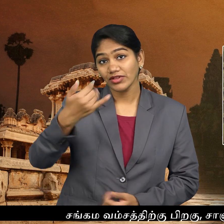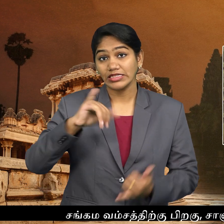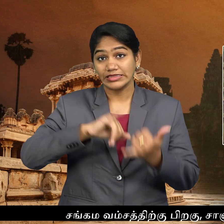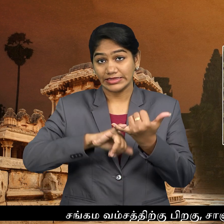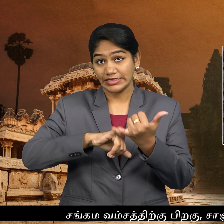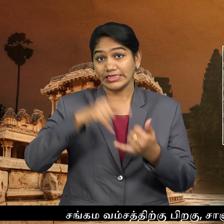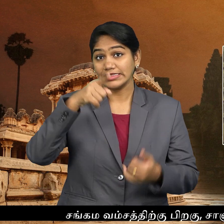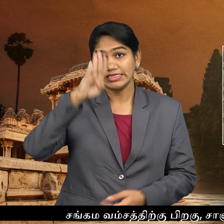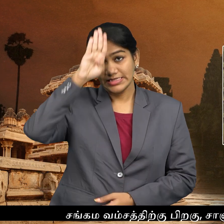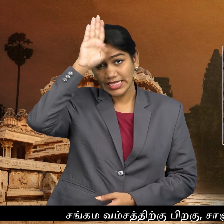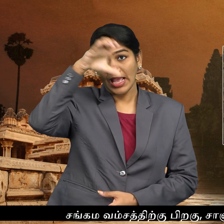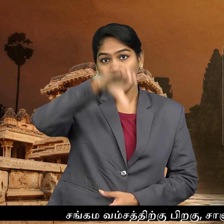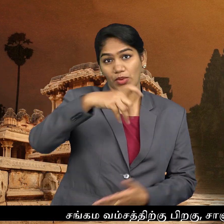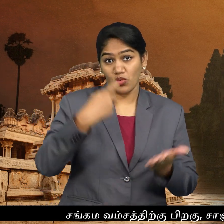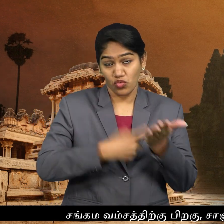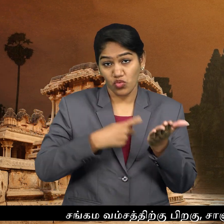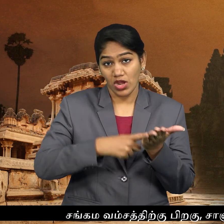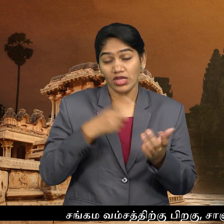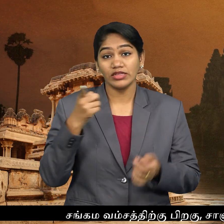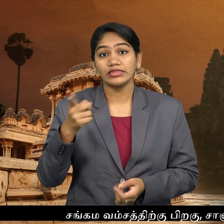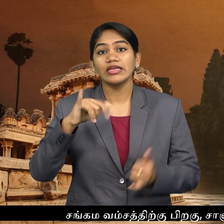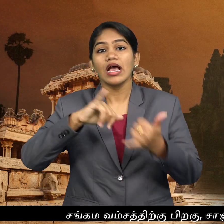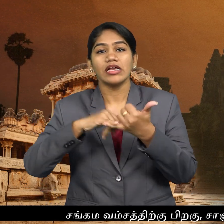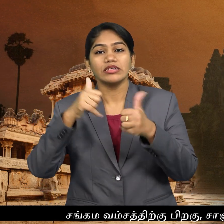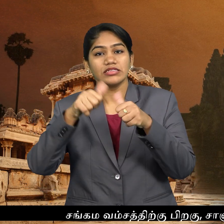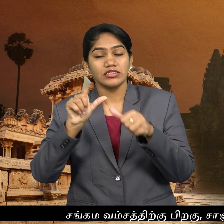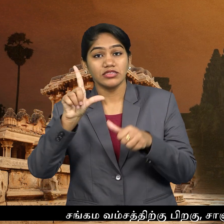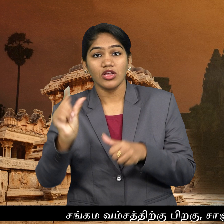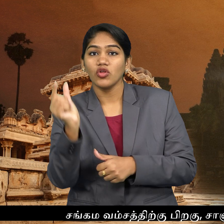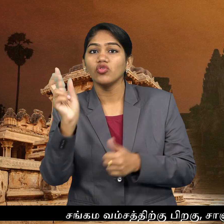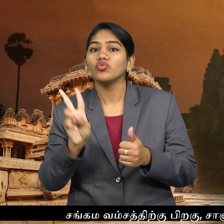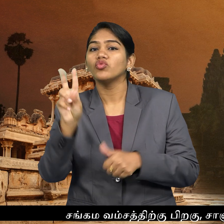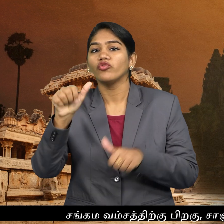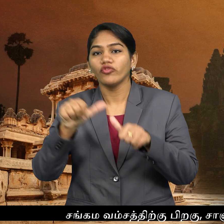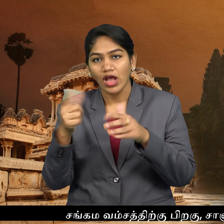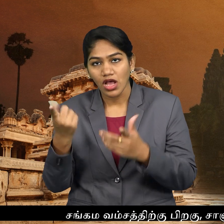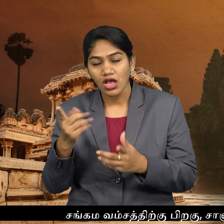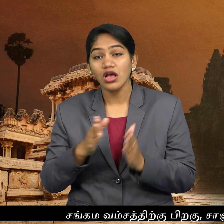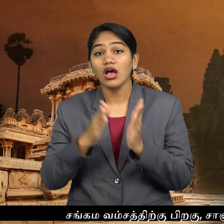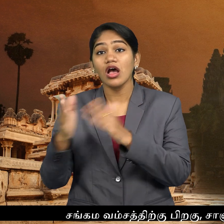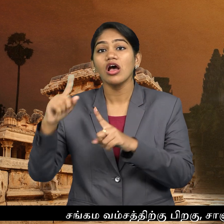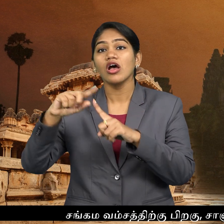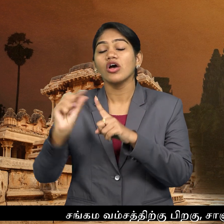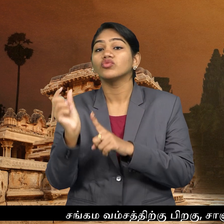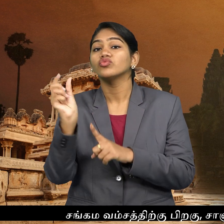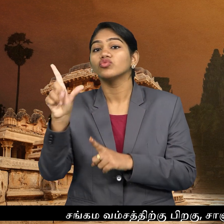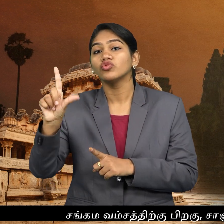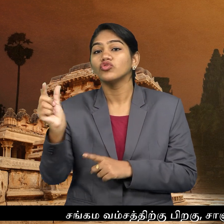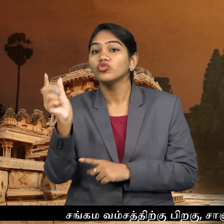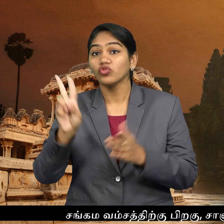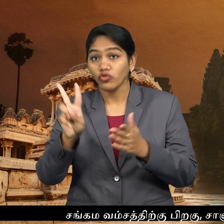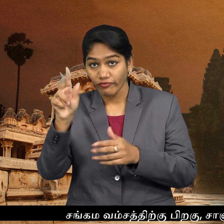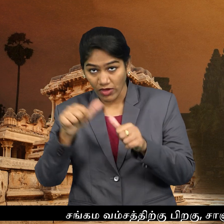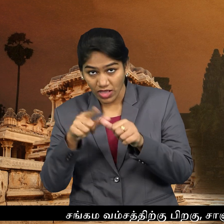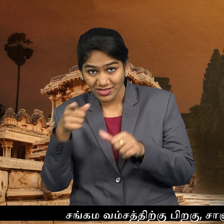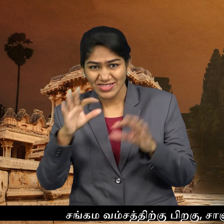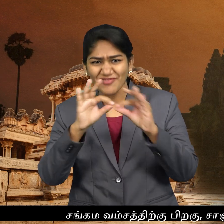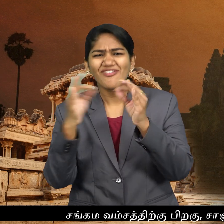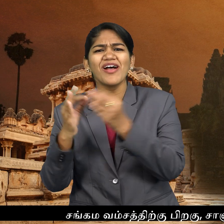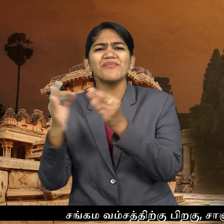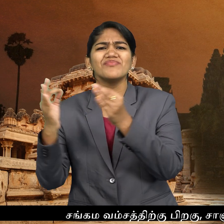சங்கம வம்சத்திற்கு பிறகு சாளுவ, துளுவ, அரவீதி குடும்பங்கள்